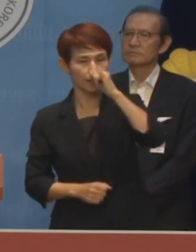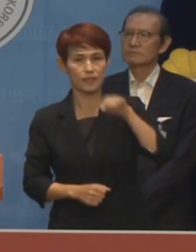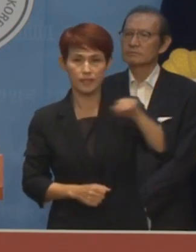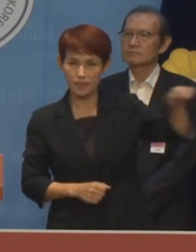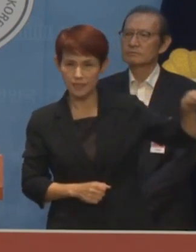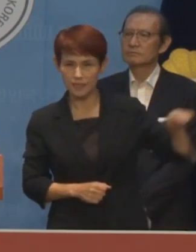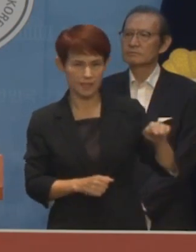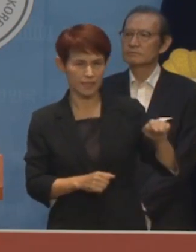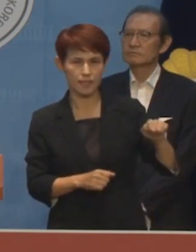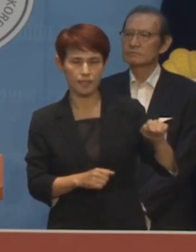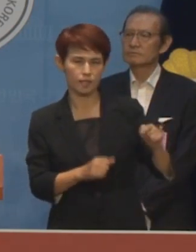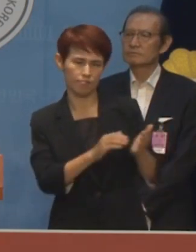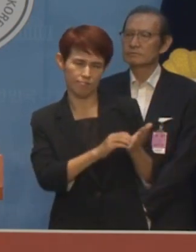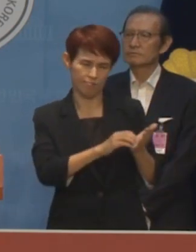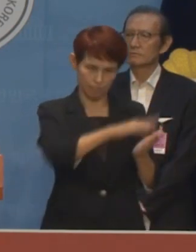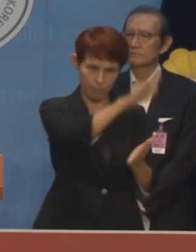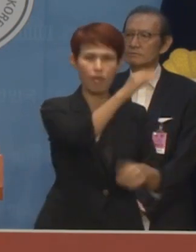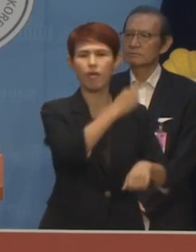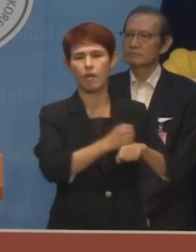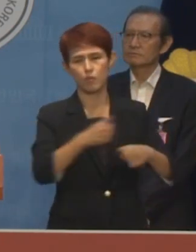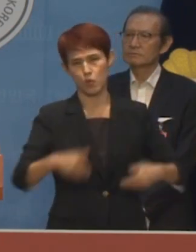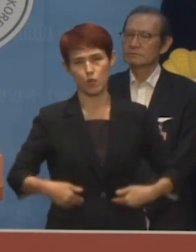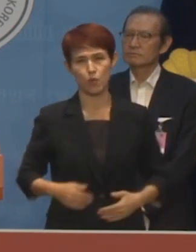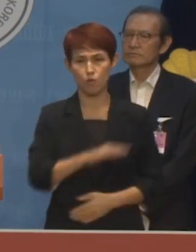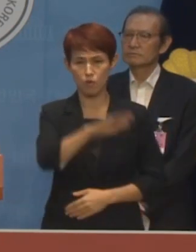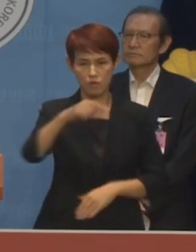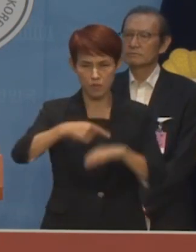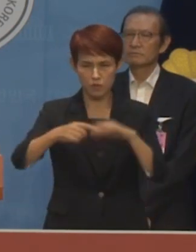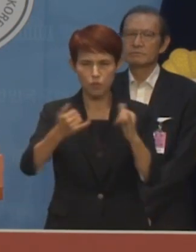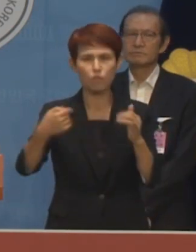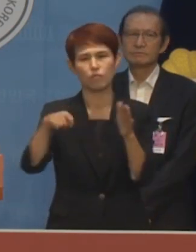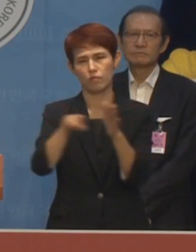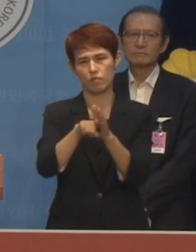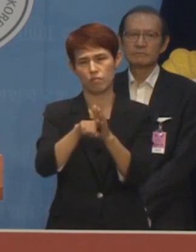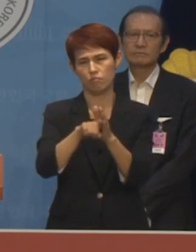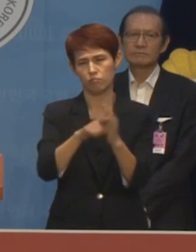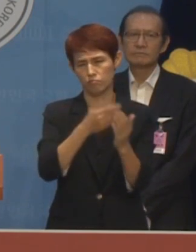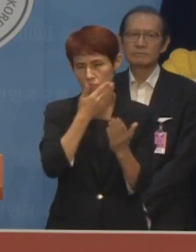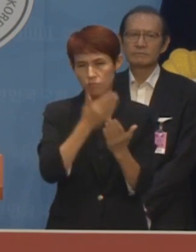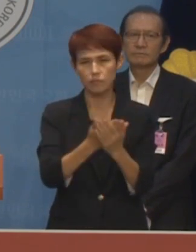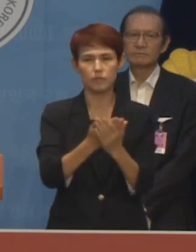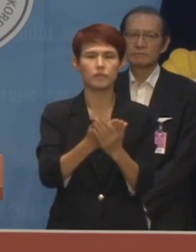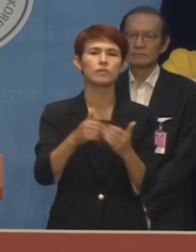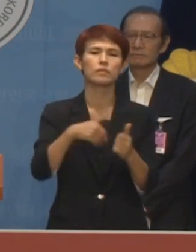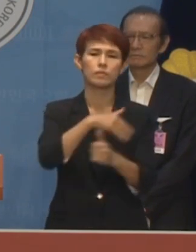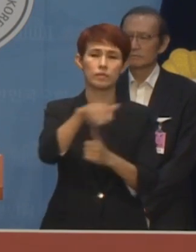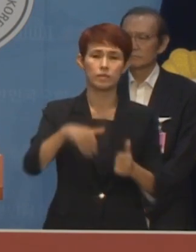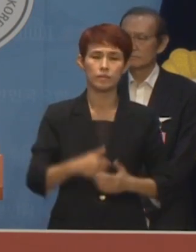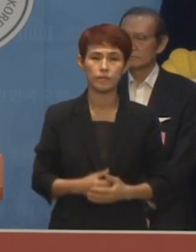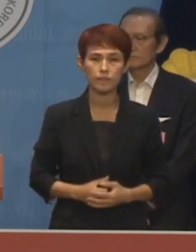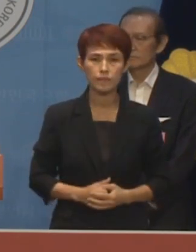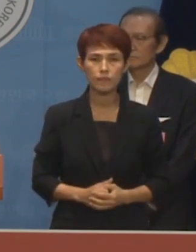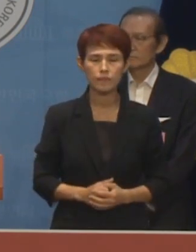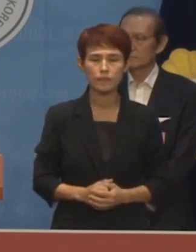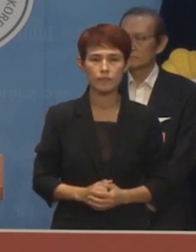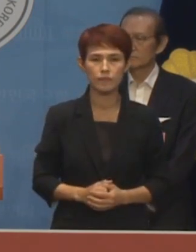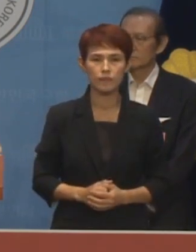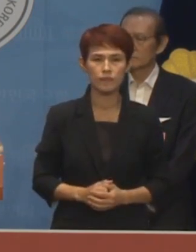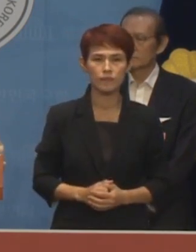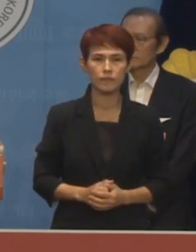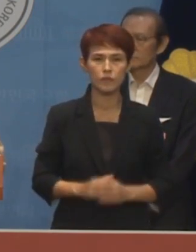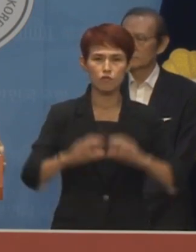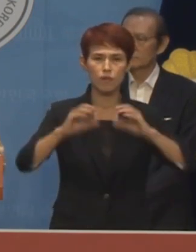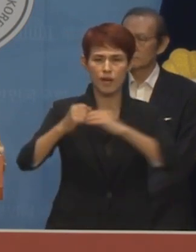근성을 뿌리뽑아 버리지 아니하고는 우리 민족의 혼과 정신이 배태달 까닭이 없습니다.